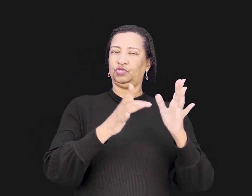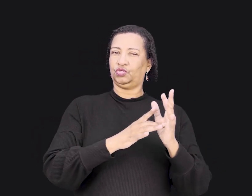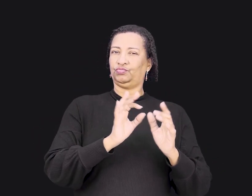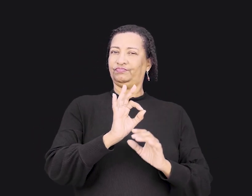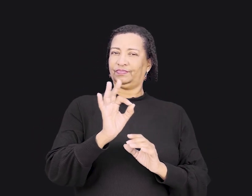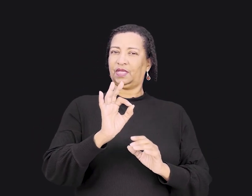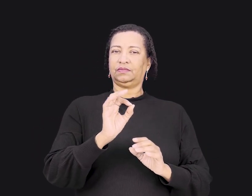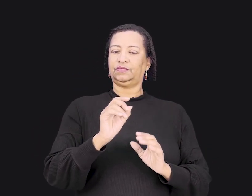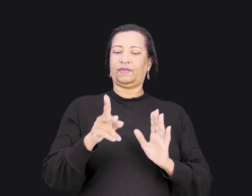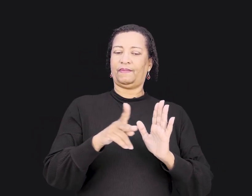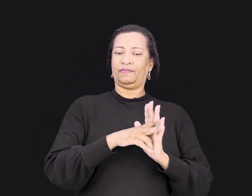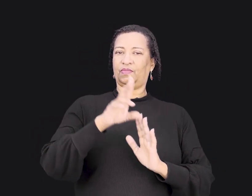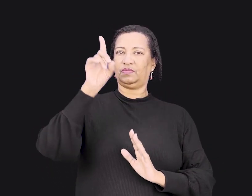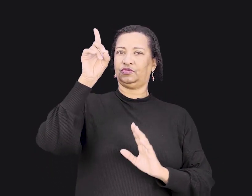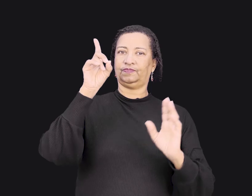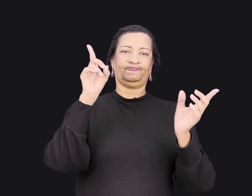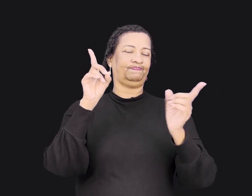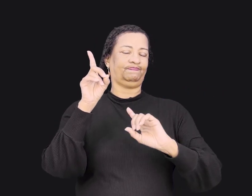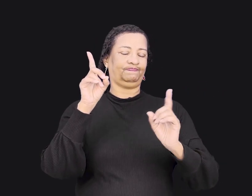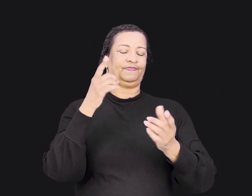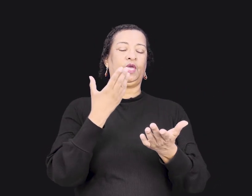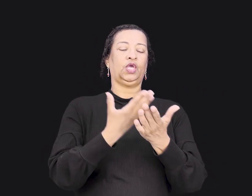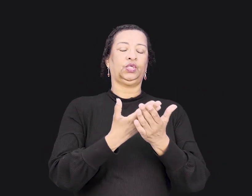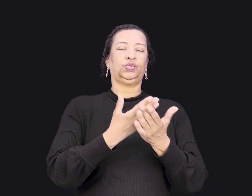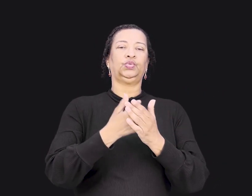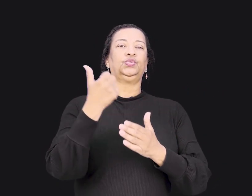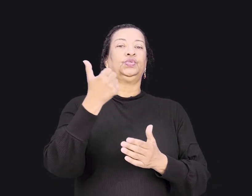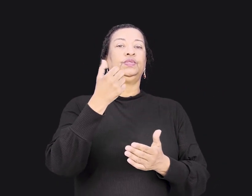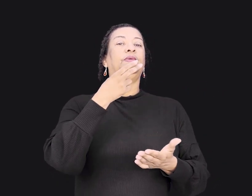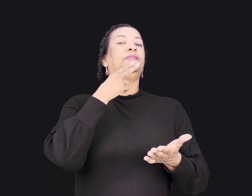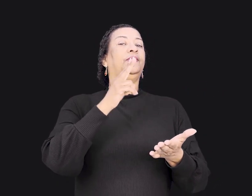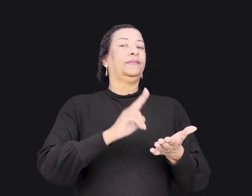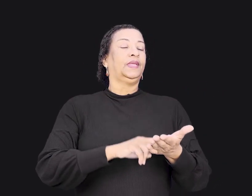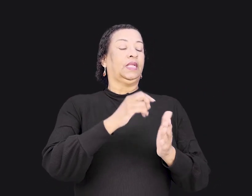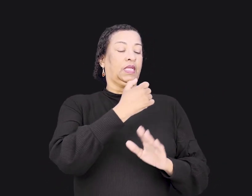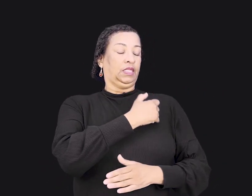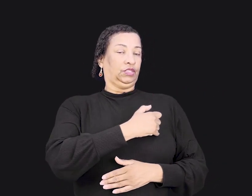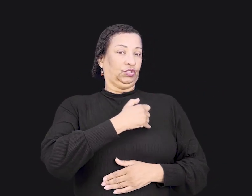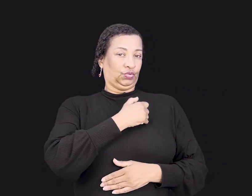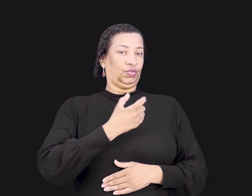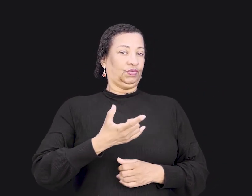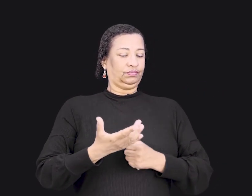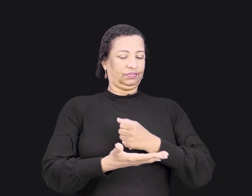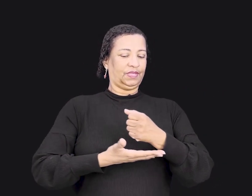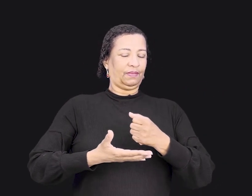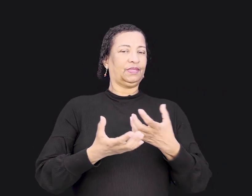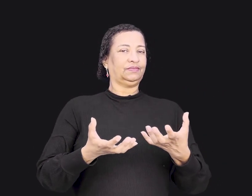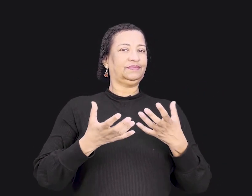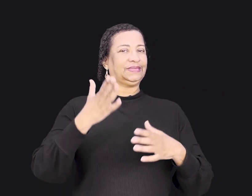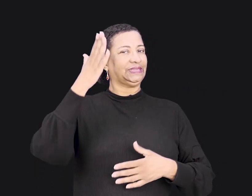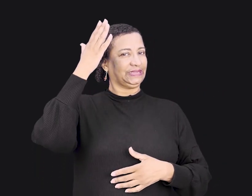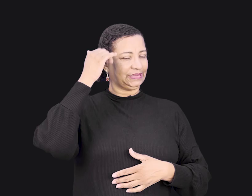não procede de Deus. No estudo da primeira epístola de João, buscamos a base para a certeza da